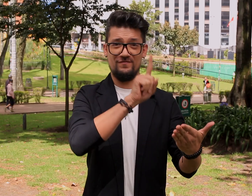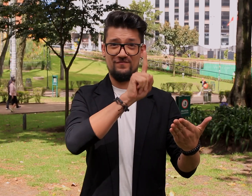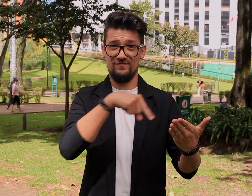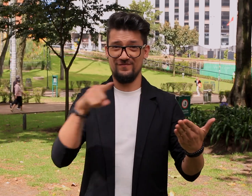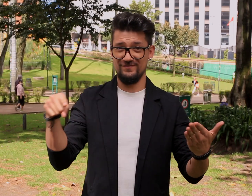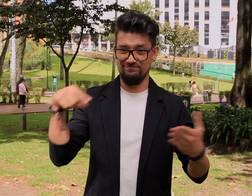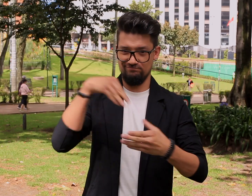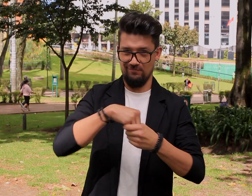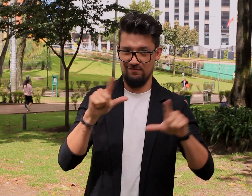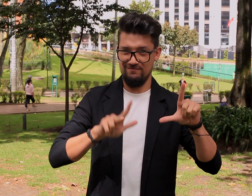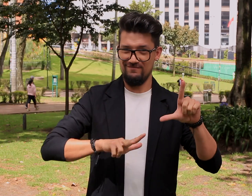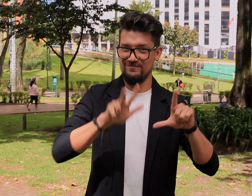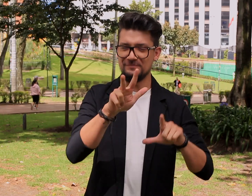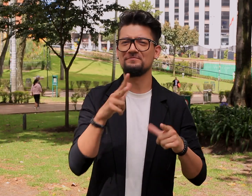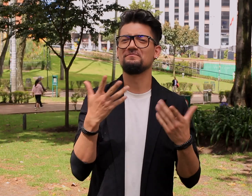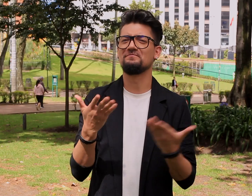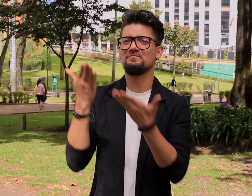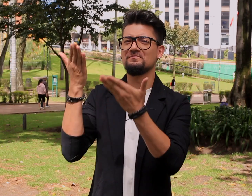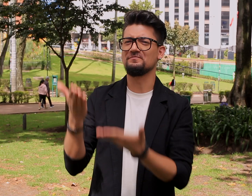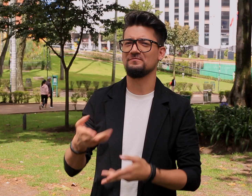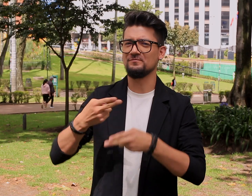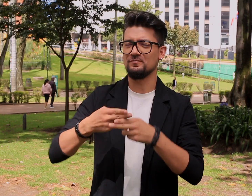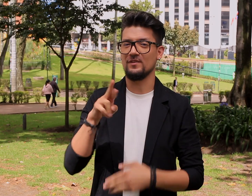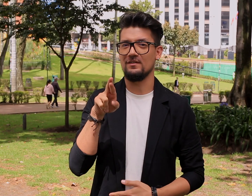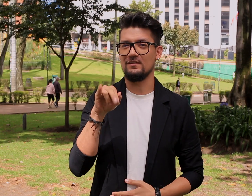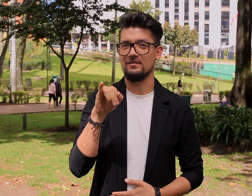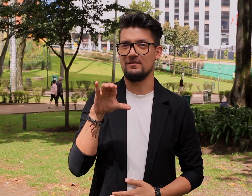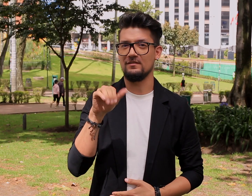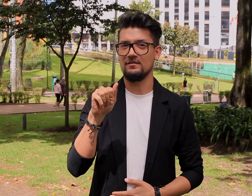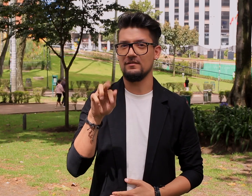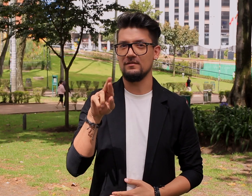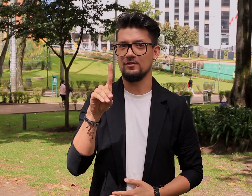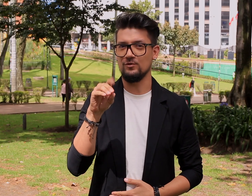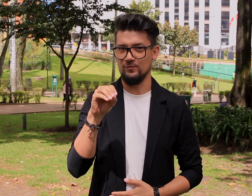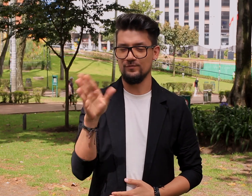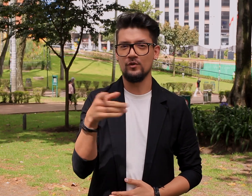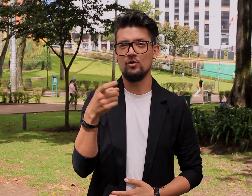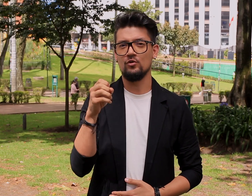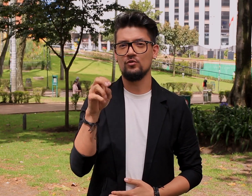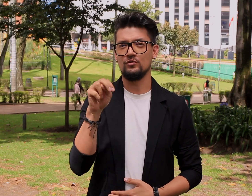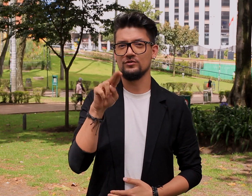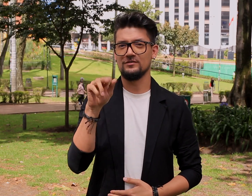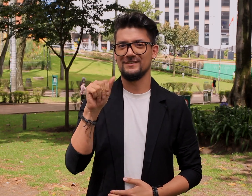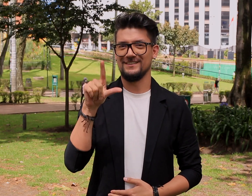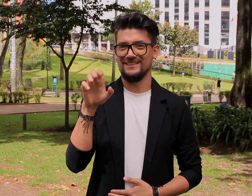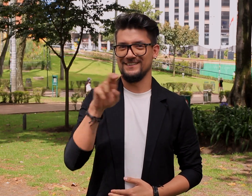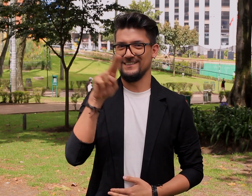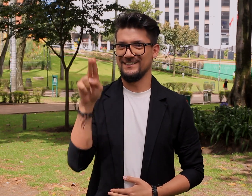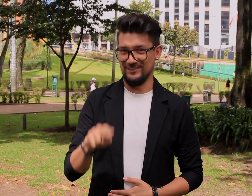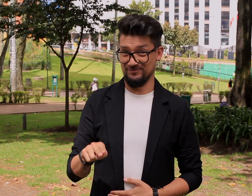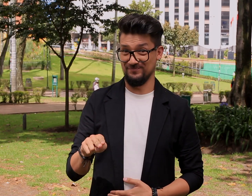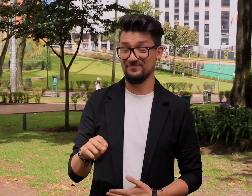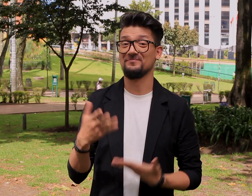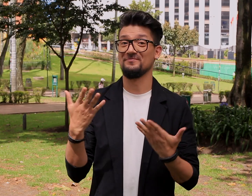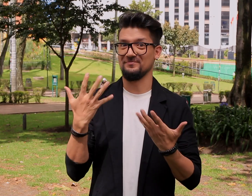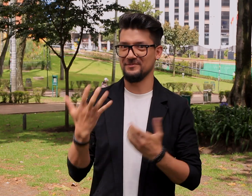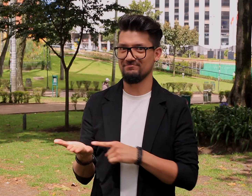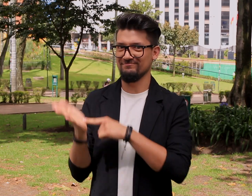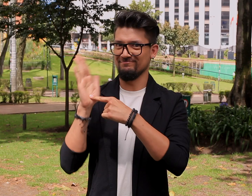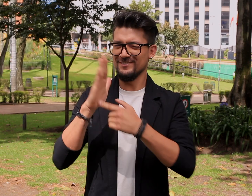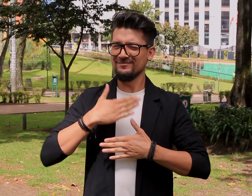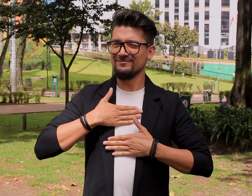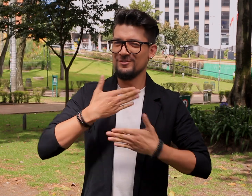él es el director de la nueva franja de Canal 13 llamada music for life él es Ricardo González